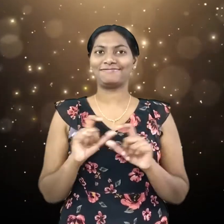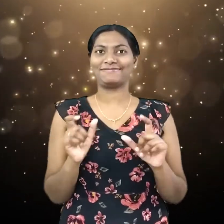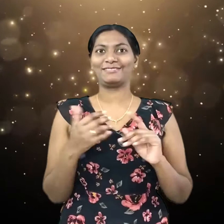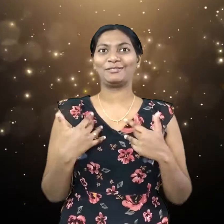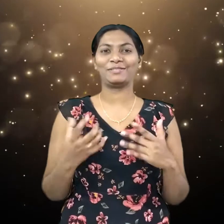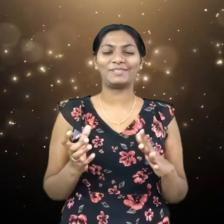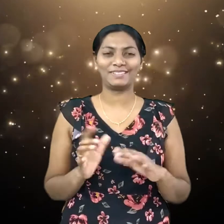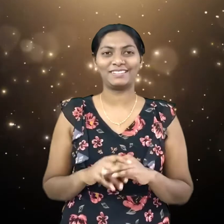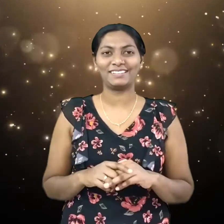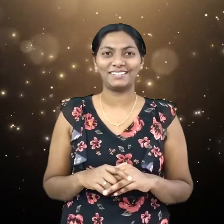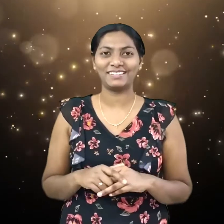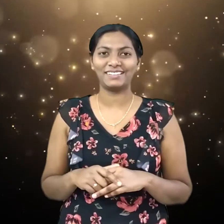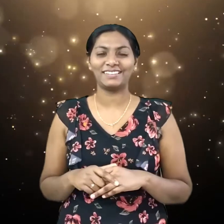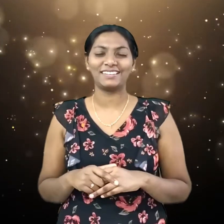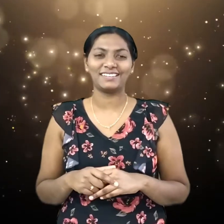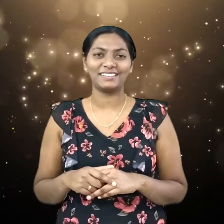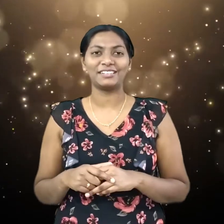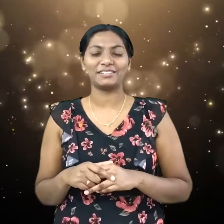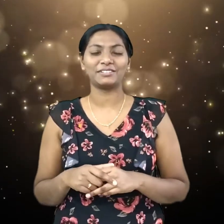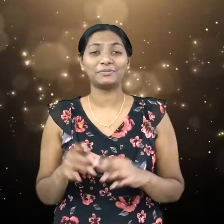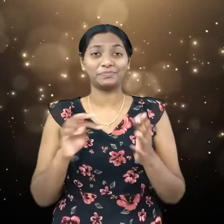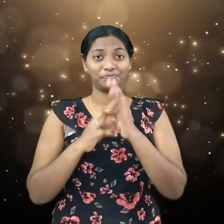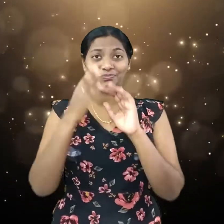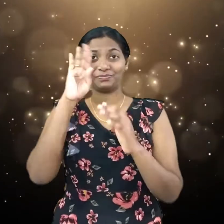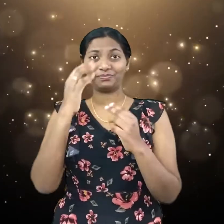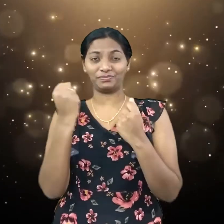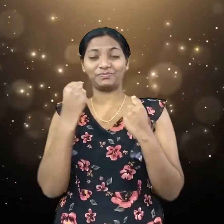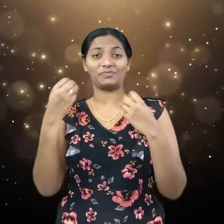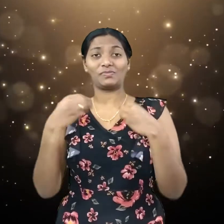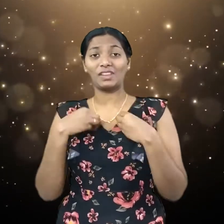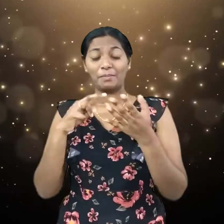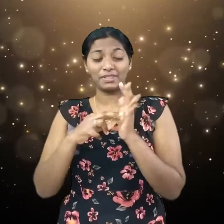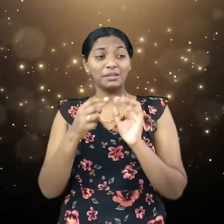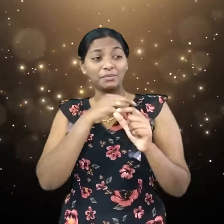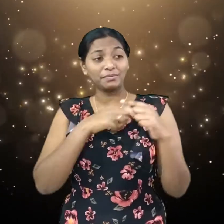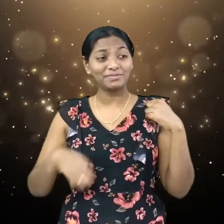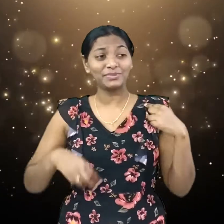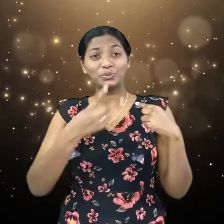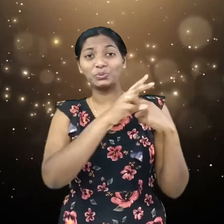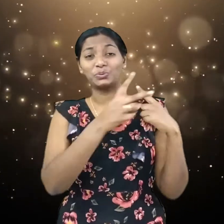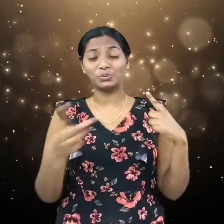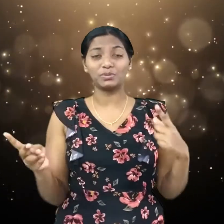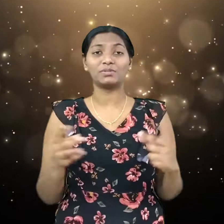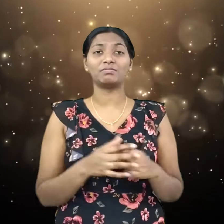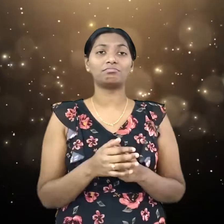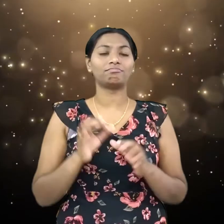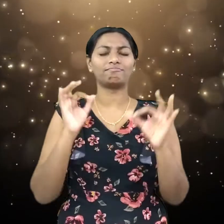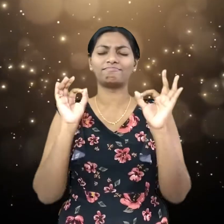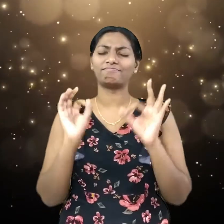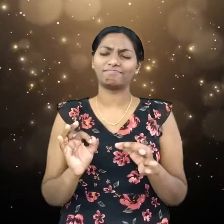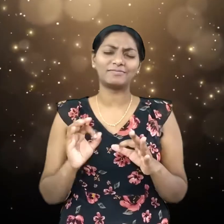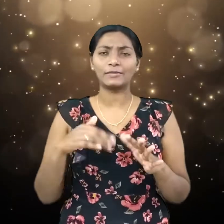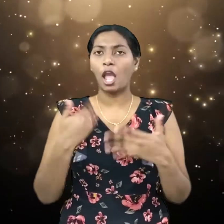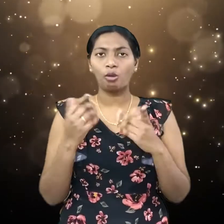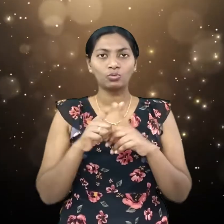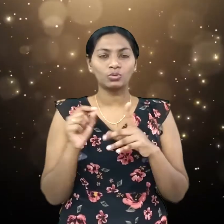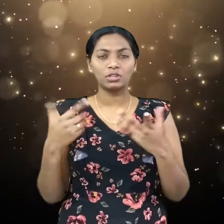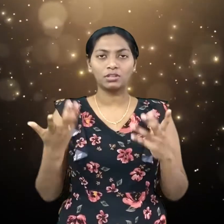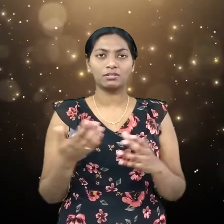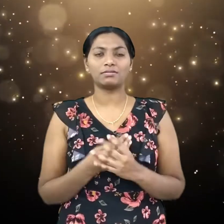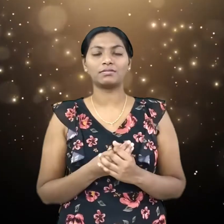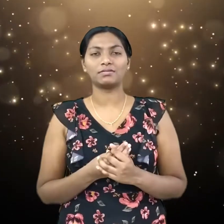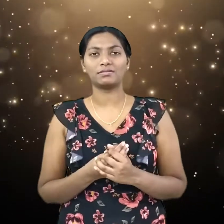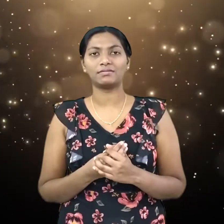बने रहना है ना, दैट्स गुड। ये अनुग्रह हुआ कि मैं अन्य जातियों को, ओह लॉर्ड हाउ विल आई डू